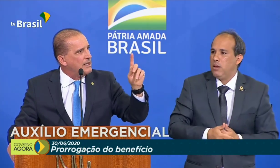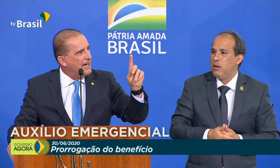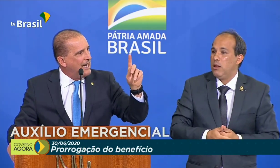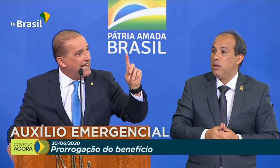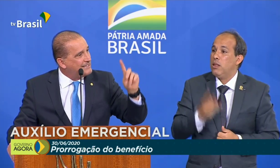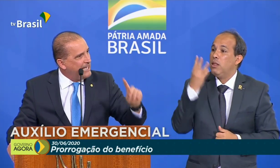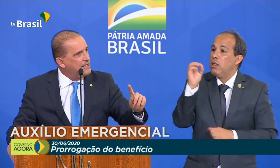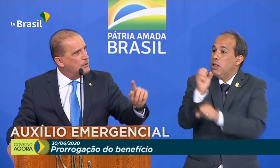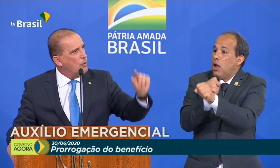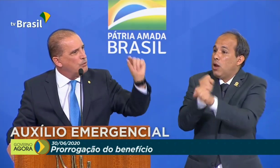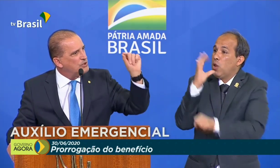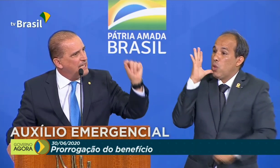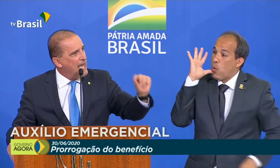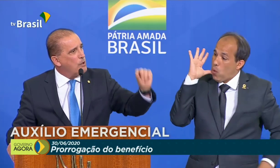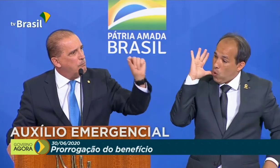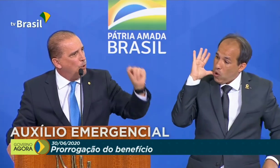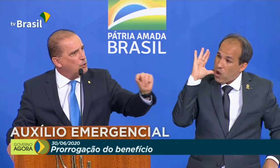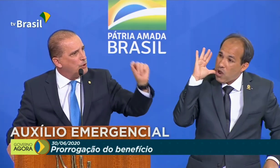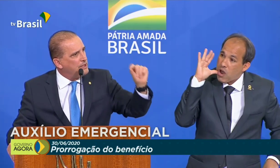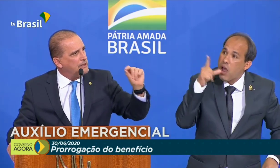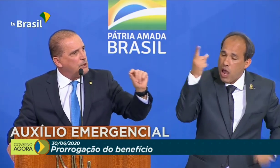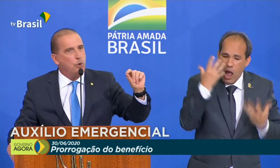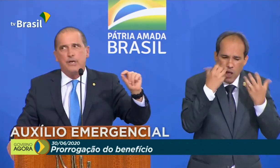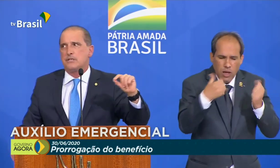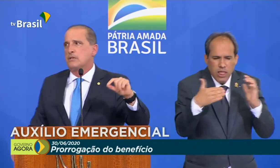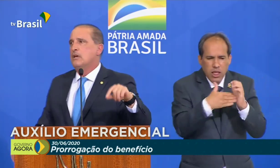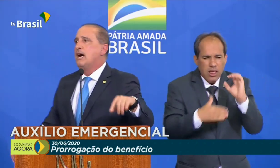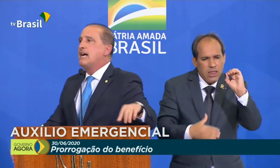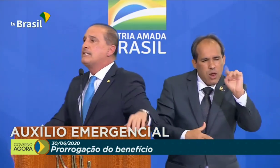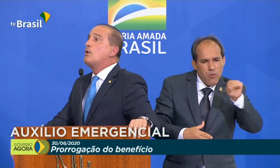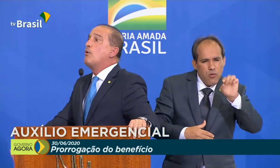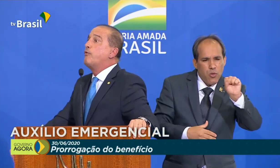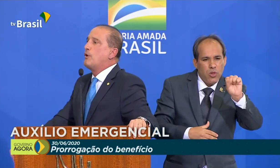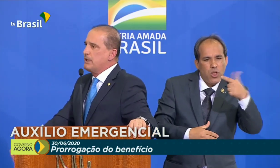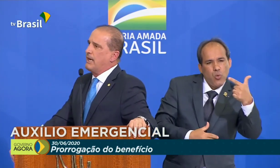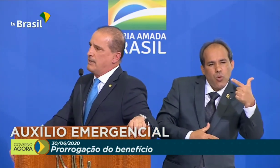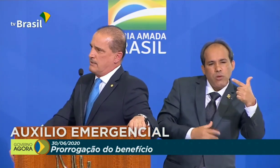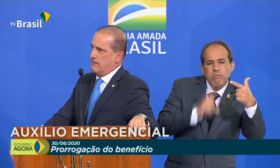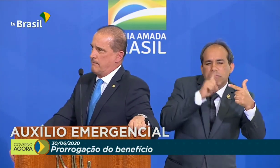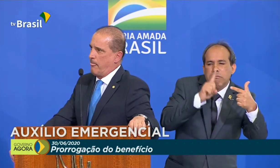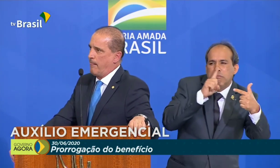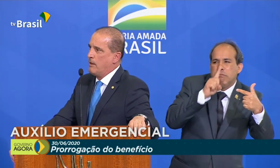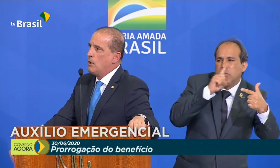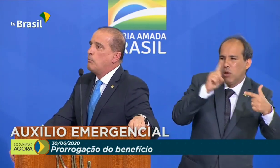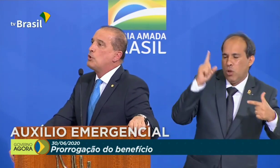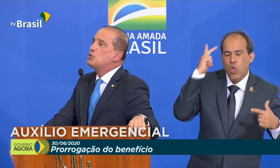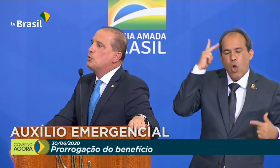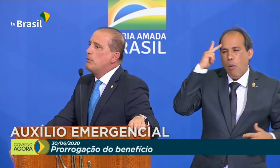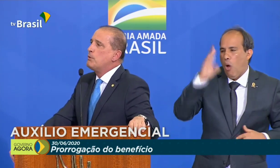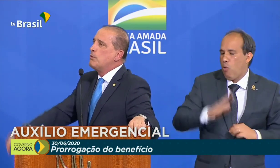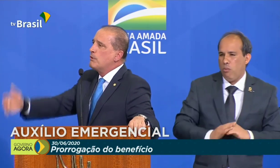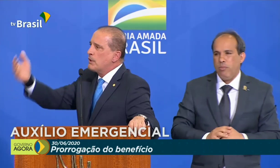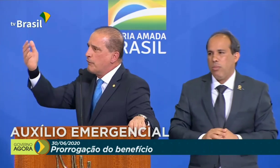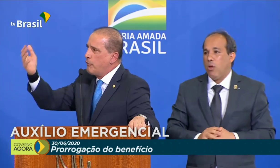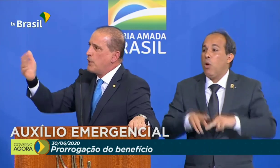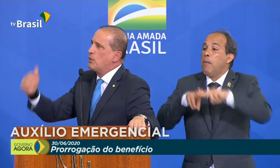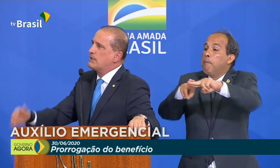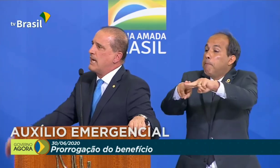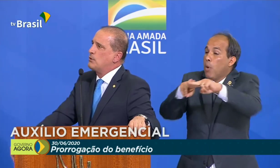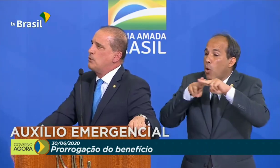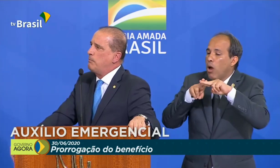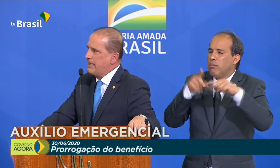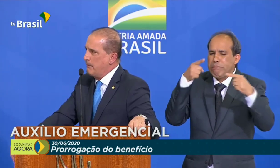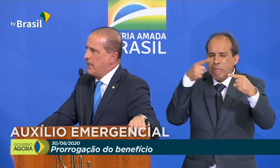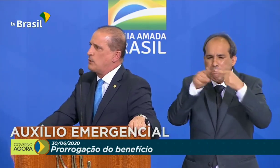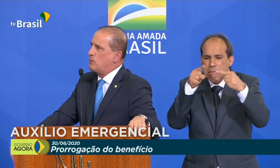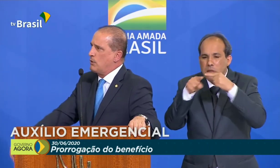eles aceitam como 0,82 as inconformidades, pois o número que foi